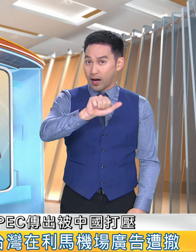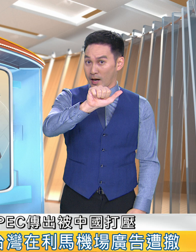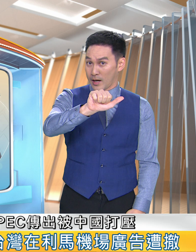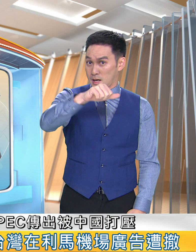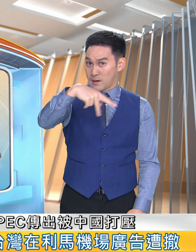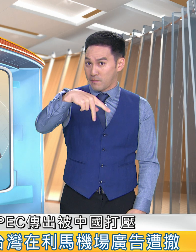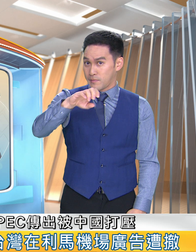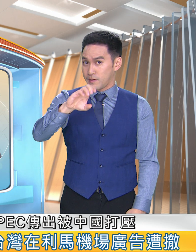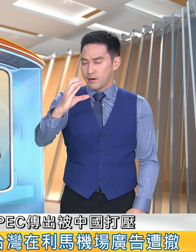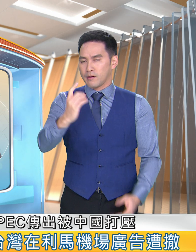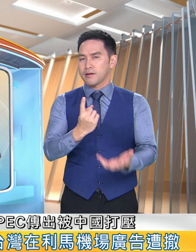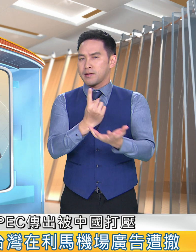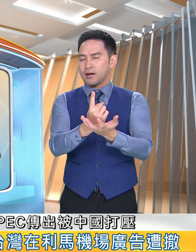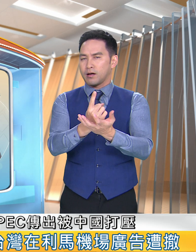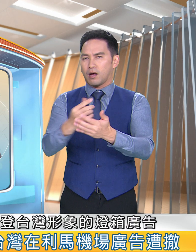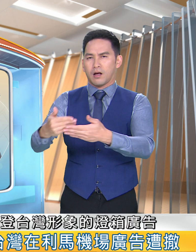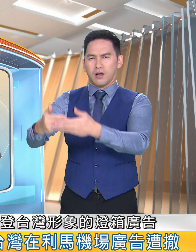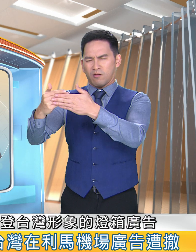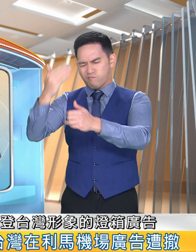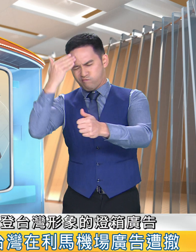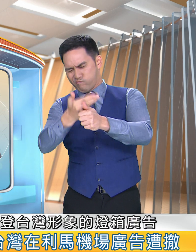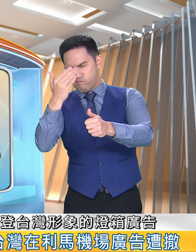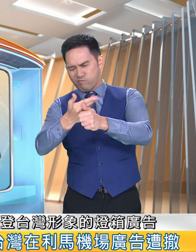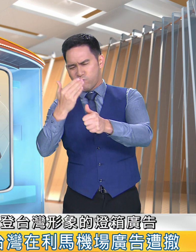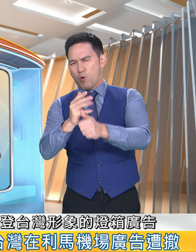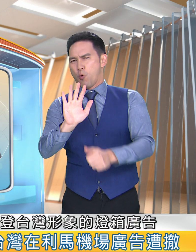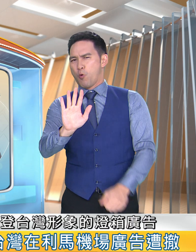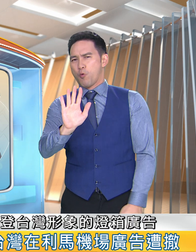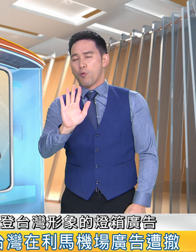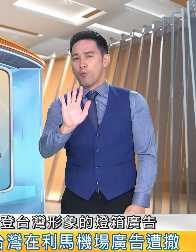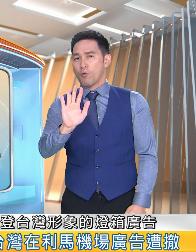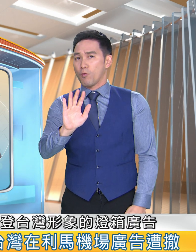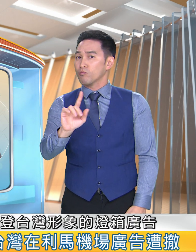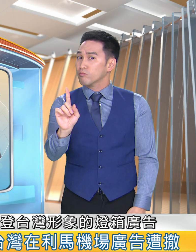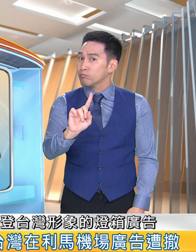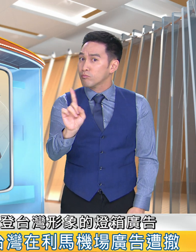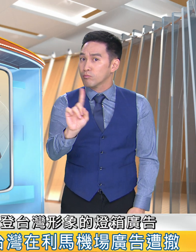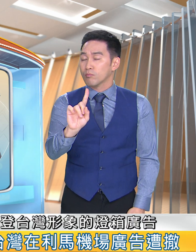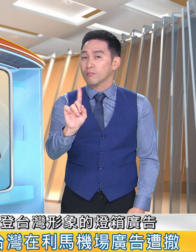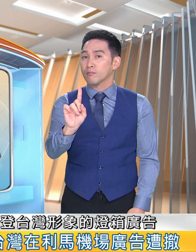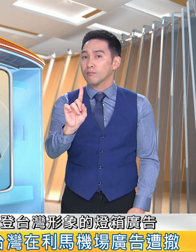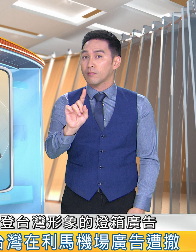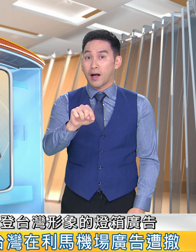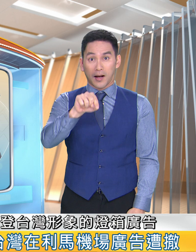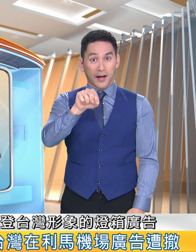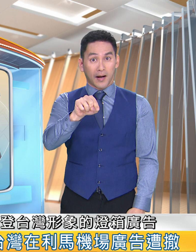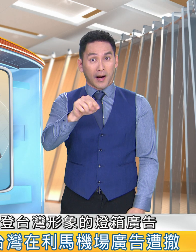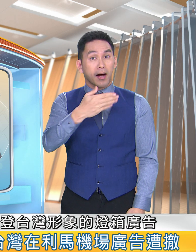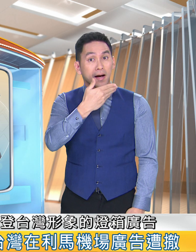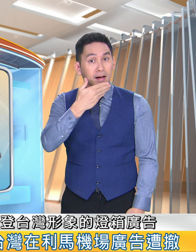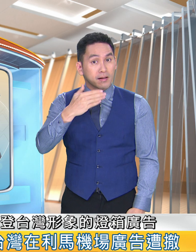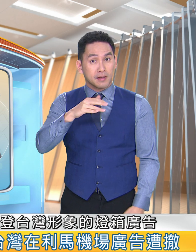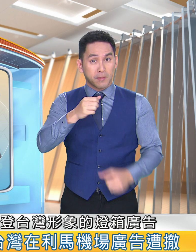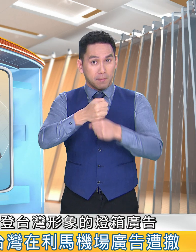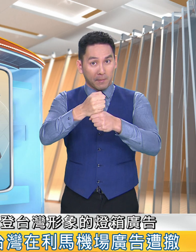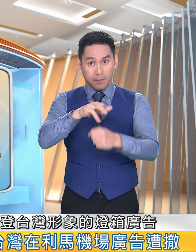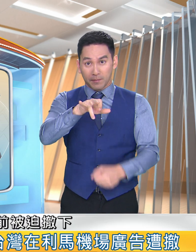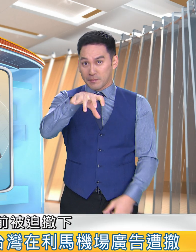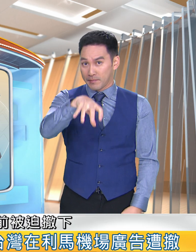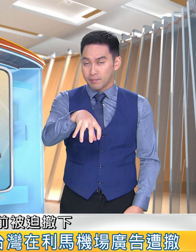原本在利马机场刊登台湾形象的灯箱广告，却在 APEC 登场之